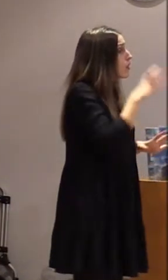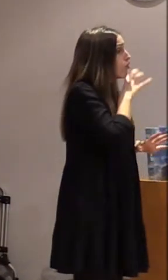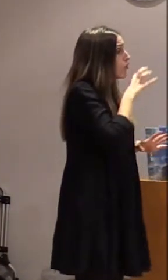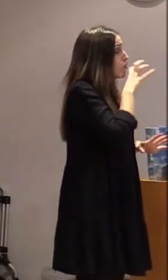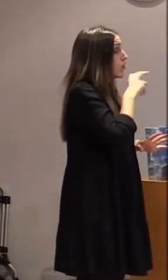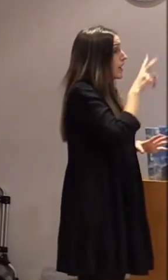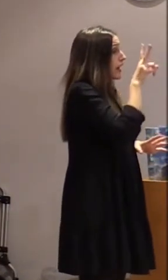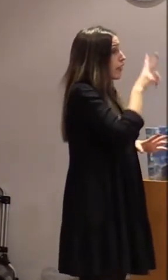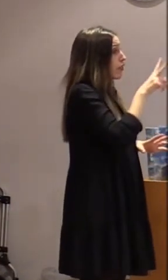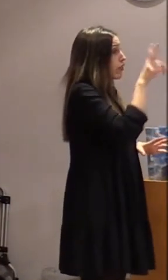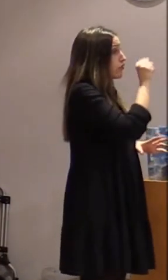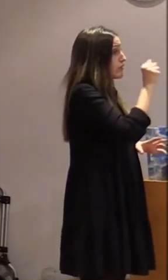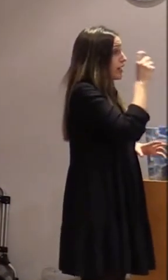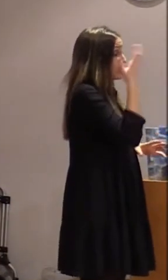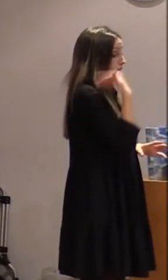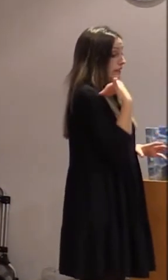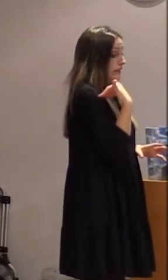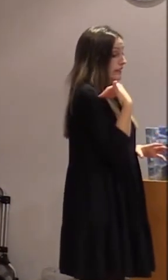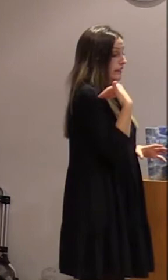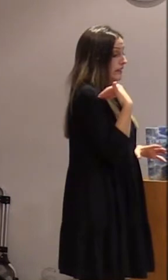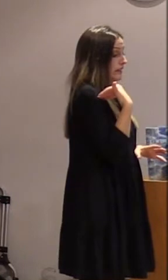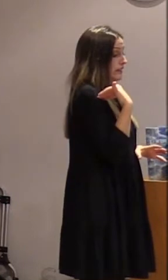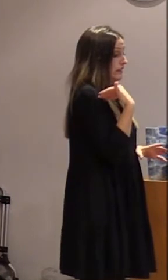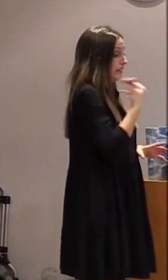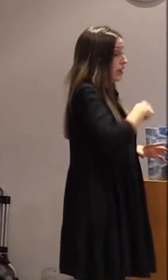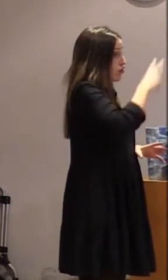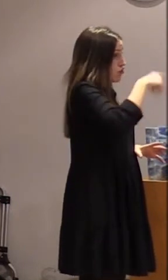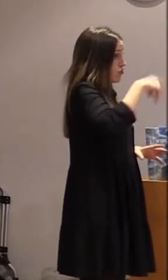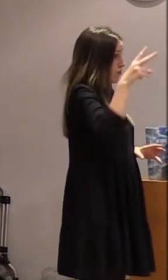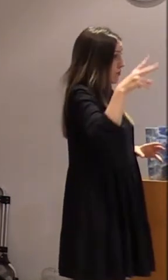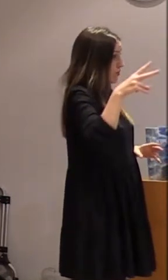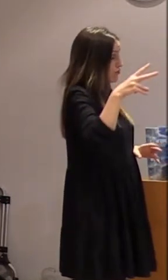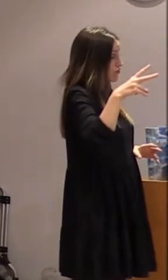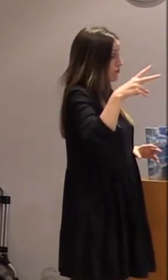2 años, otros científicos, en este caso noruegos, de su misma